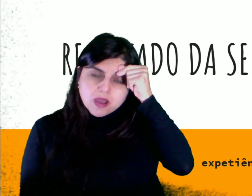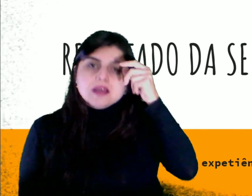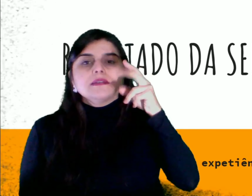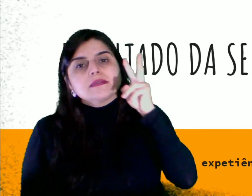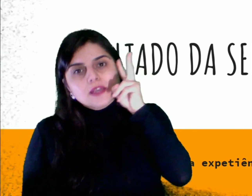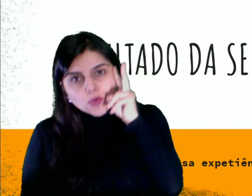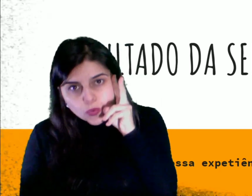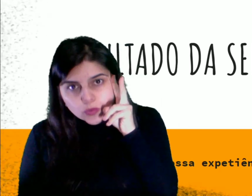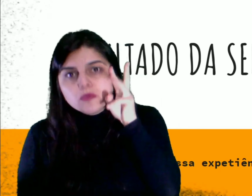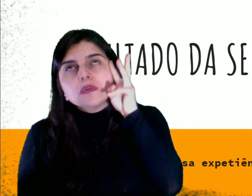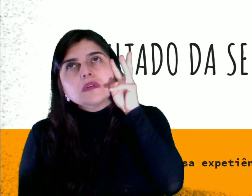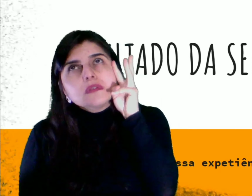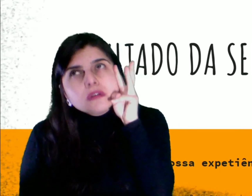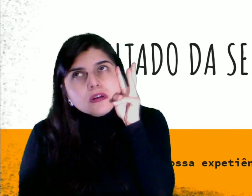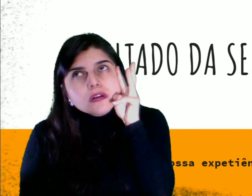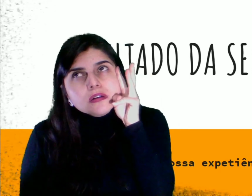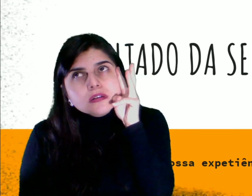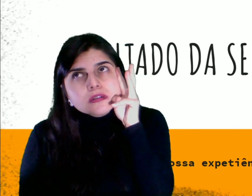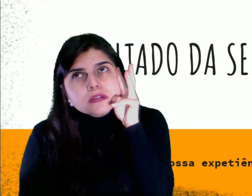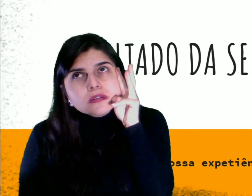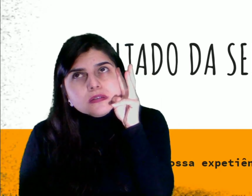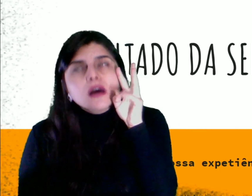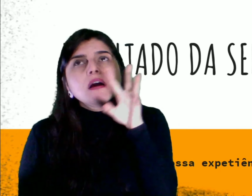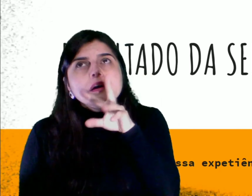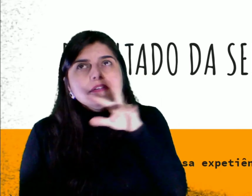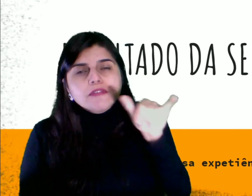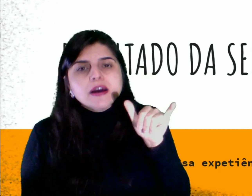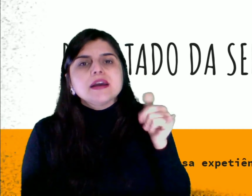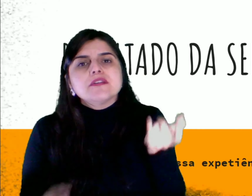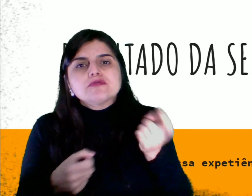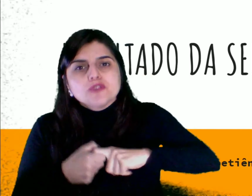bacana a gente se mobilizar aí para ver isso.